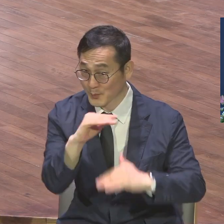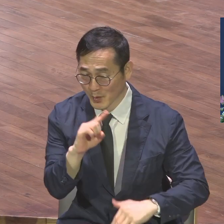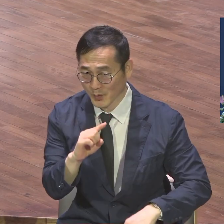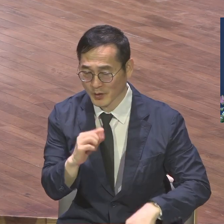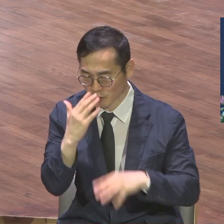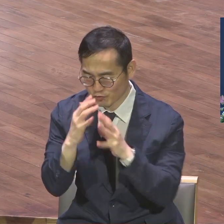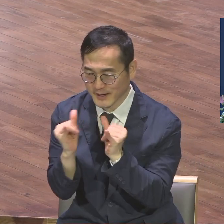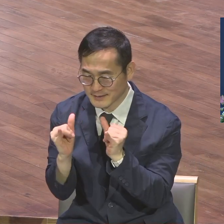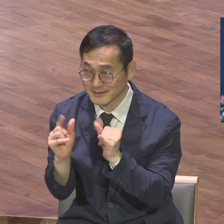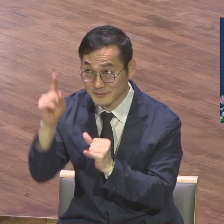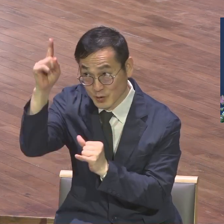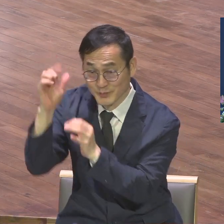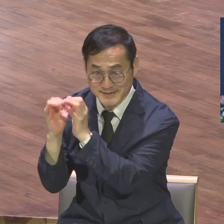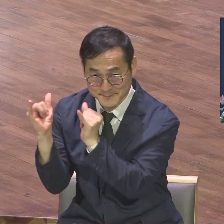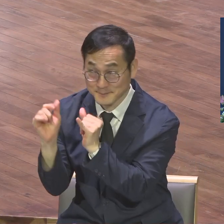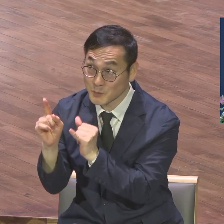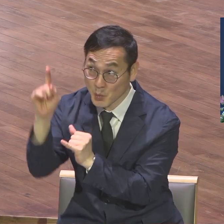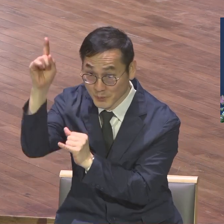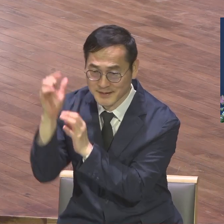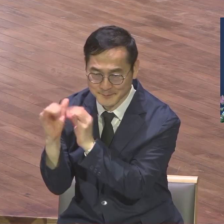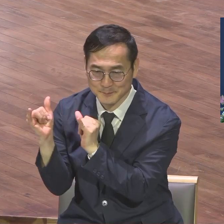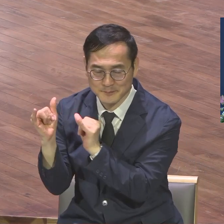지도자들이 예수님이